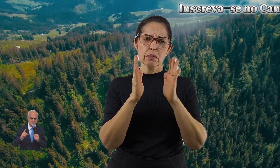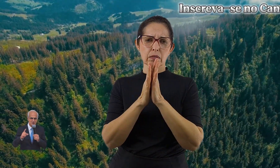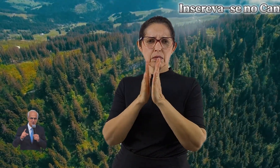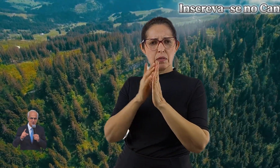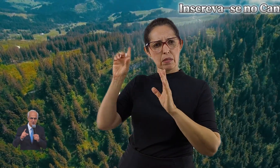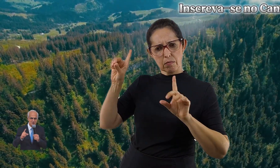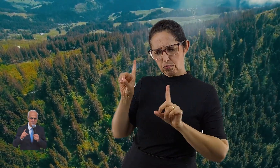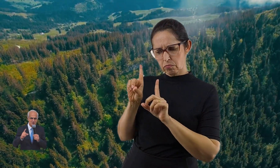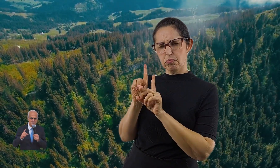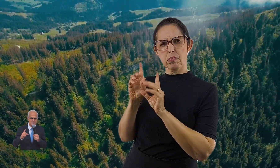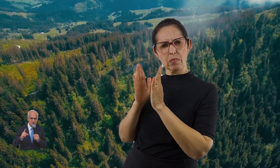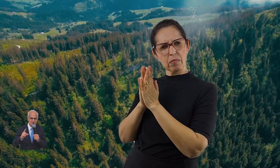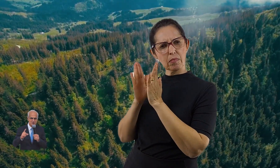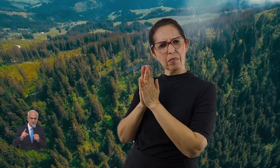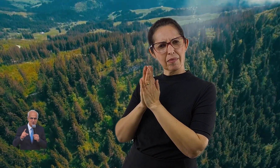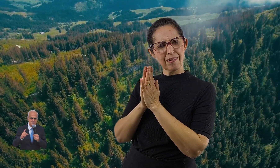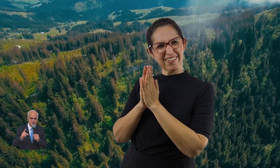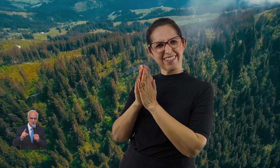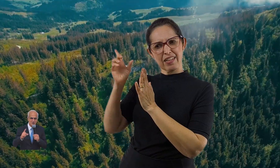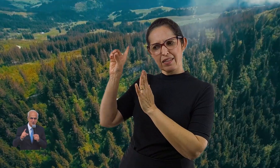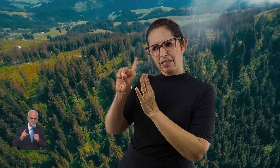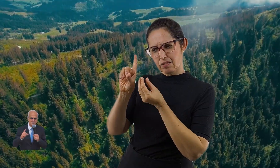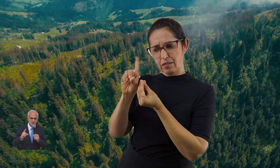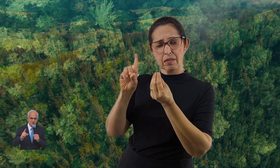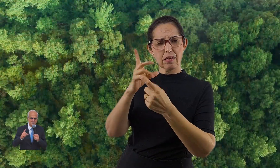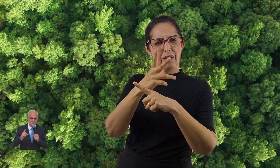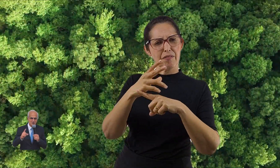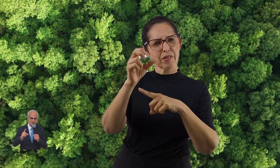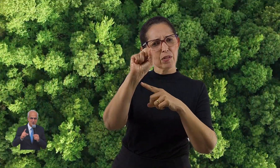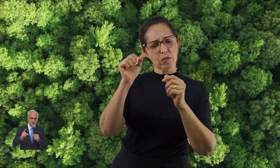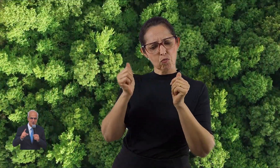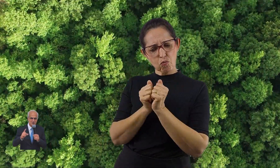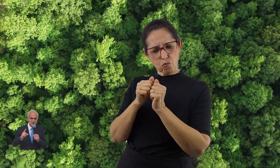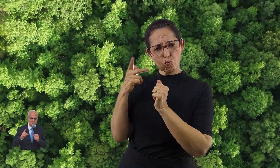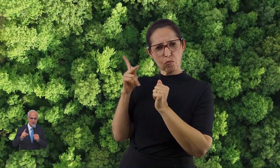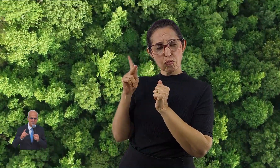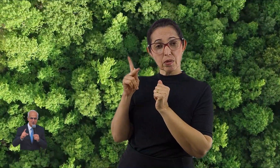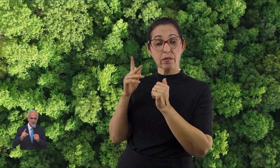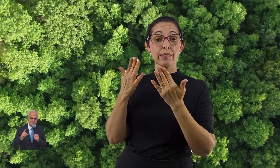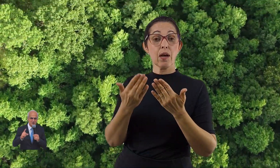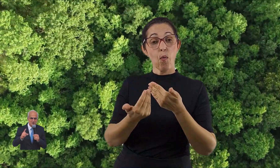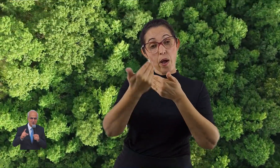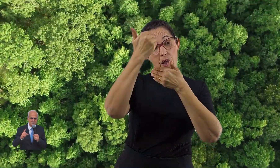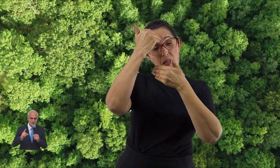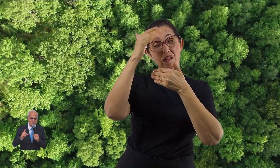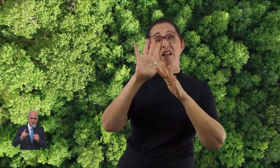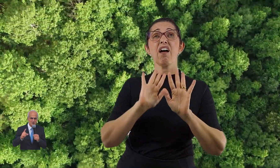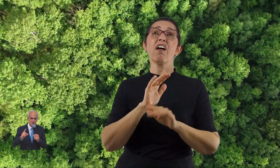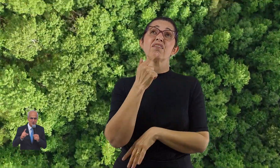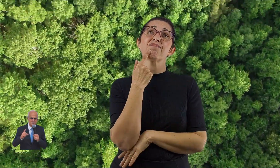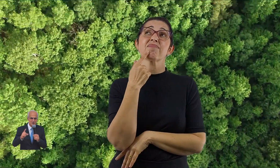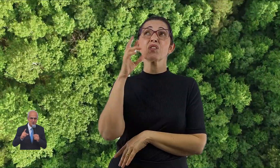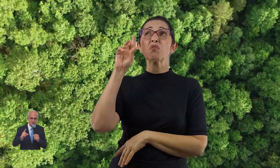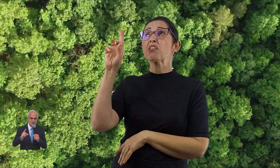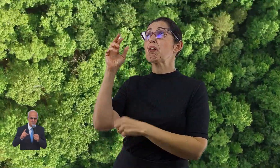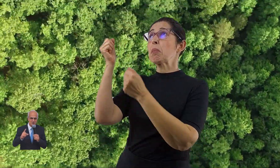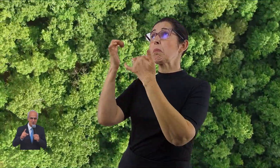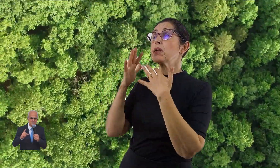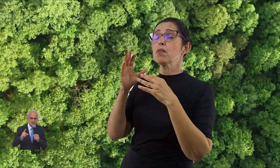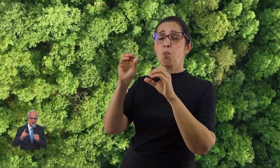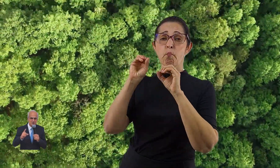aproximar mais do Senhor. A sua vitória está no Senhor. Entrou na mente o quê? Não, mas o Senhor não me honrou. Não, o